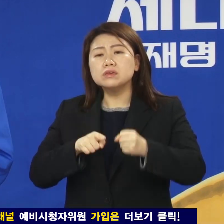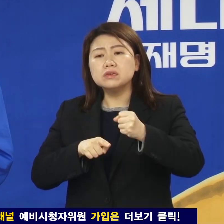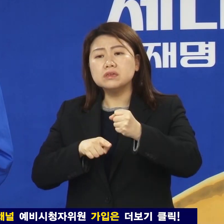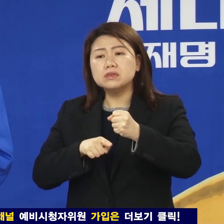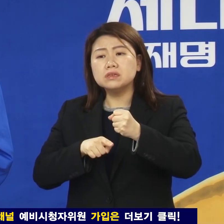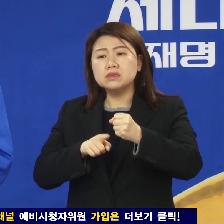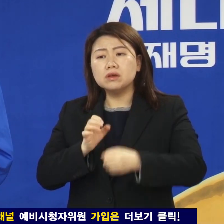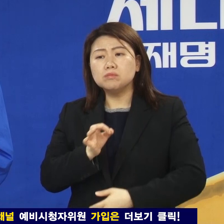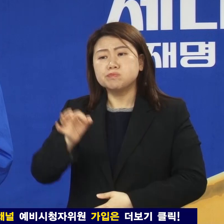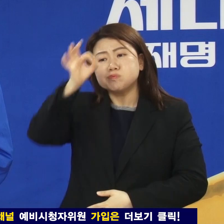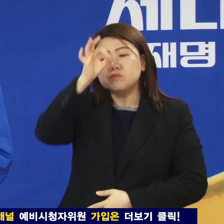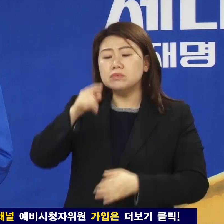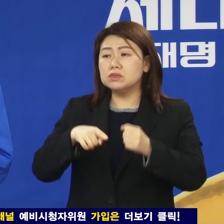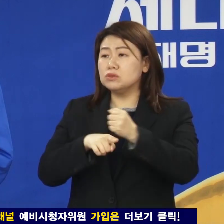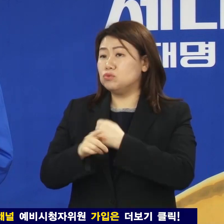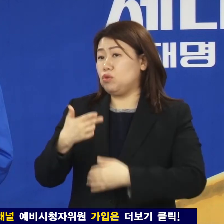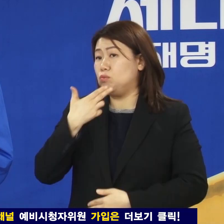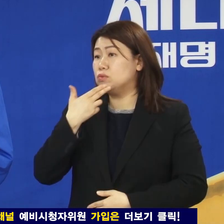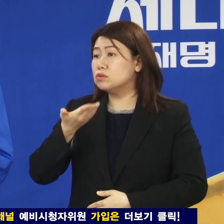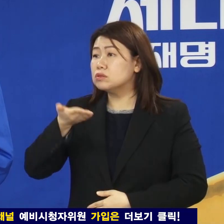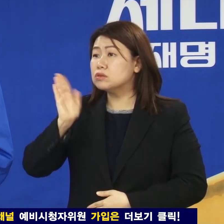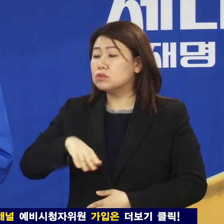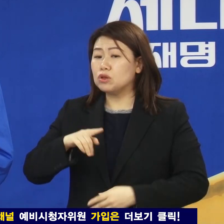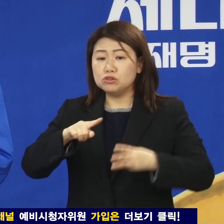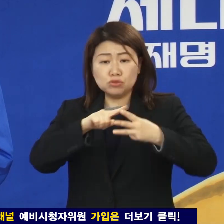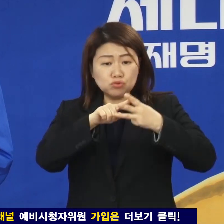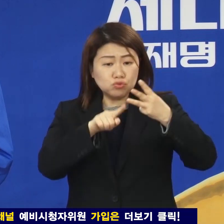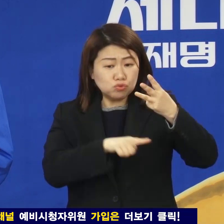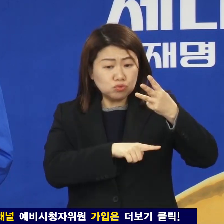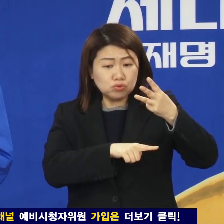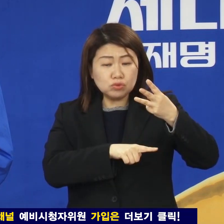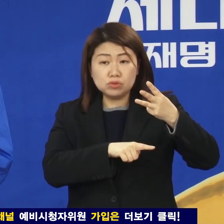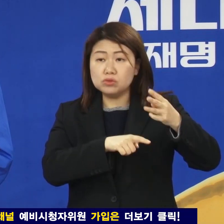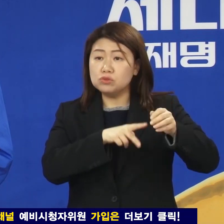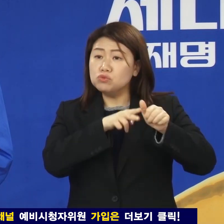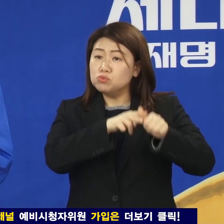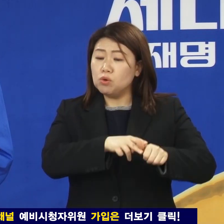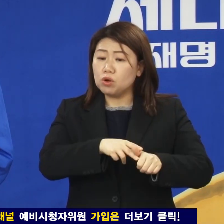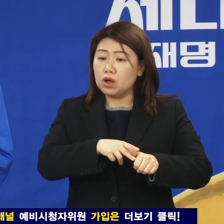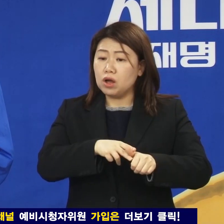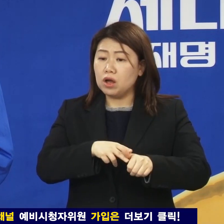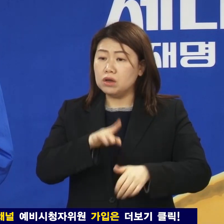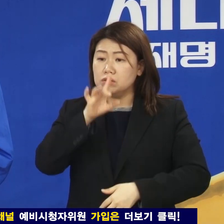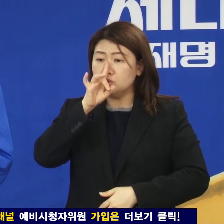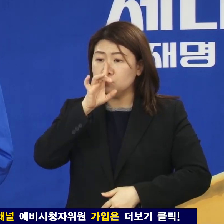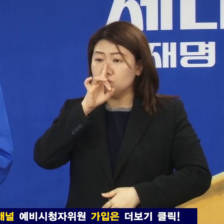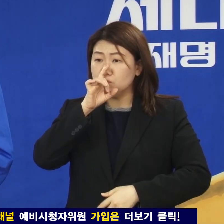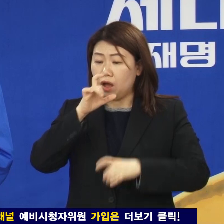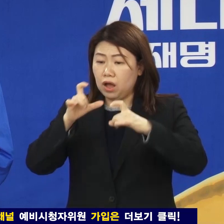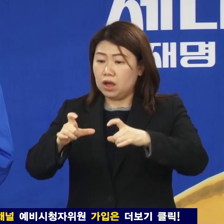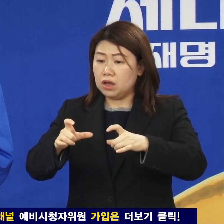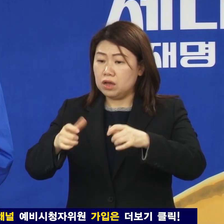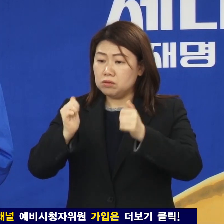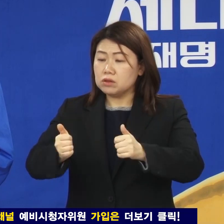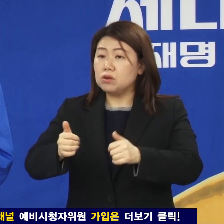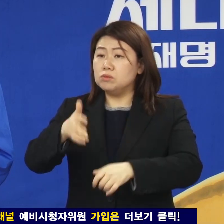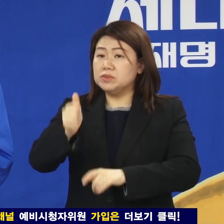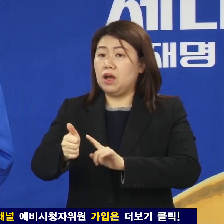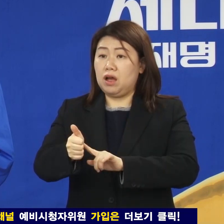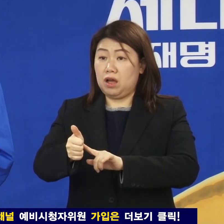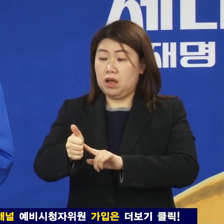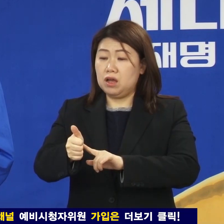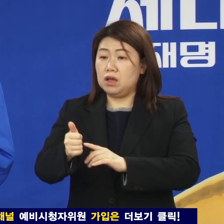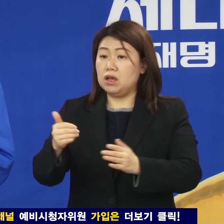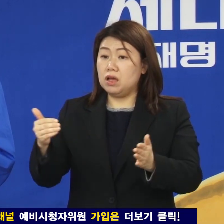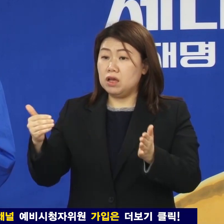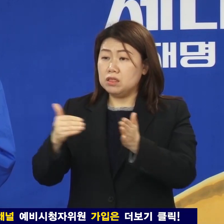없었다 고 합니다 하지만 윤성열 후보가 중앙지검 장으로 취임한 직후 단기간에 10,400 원